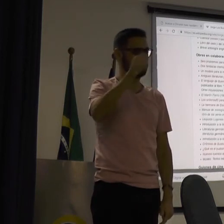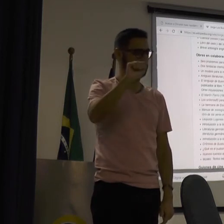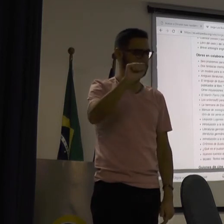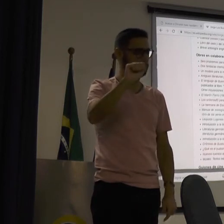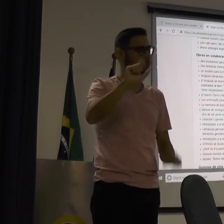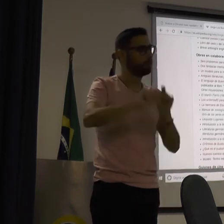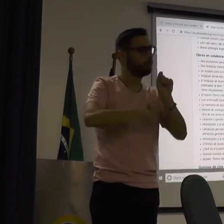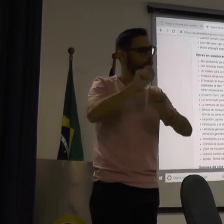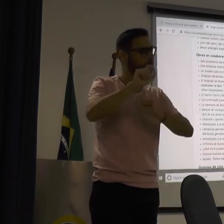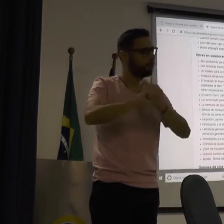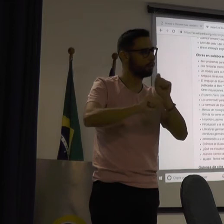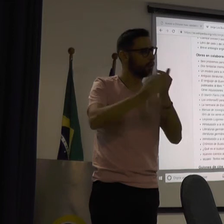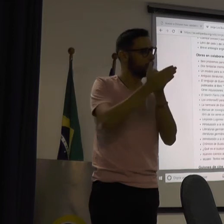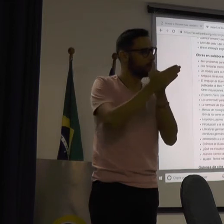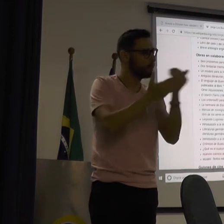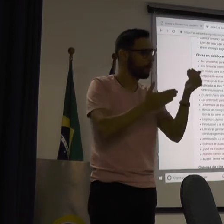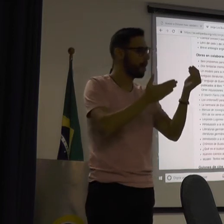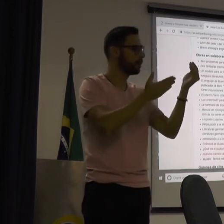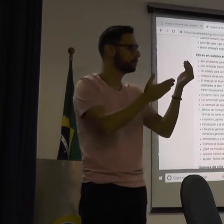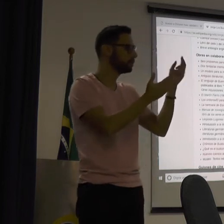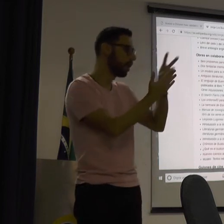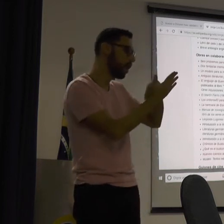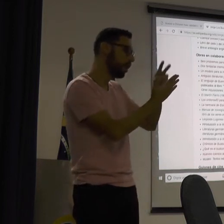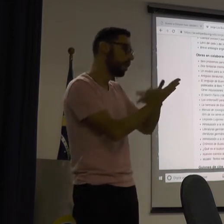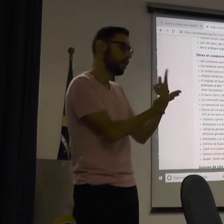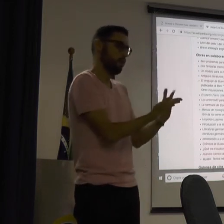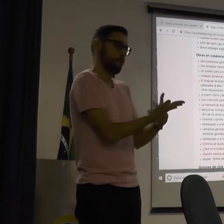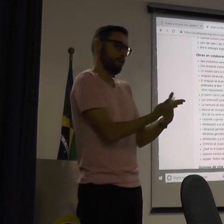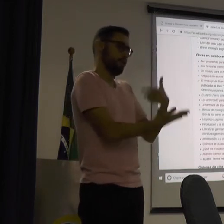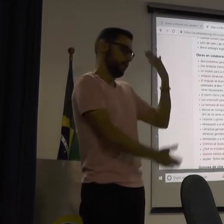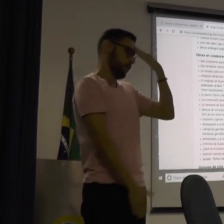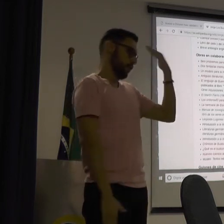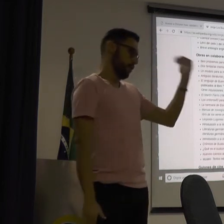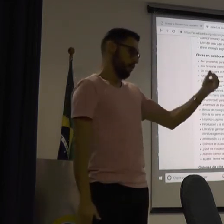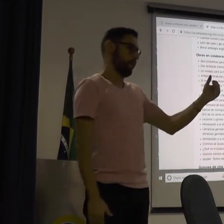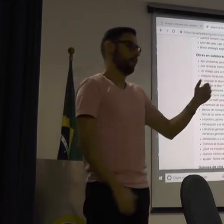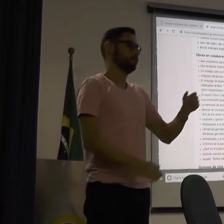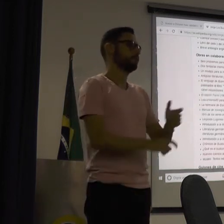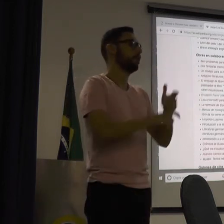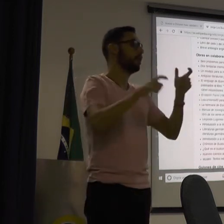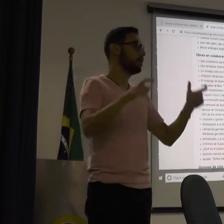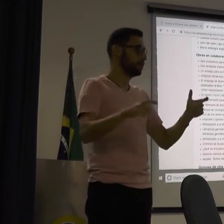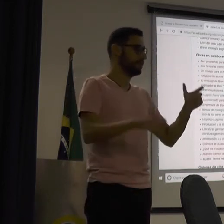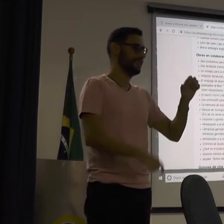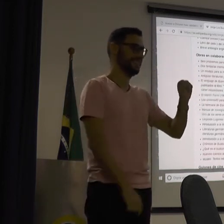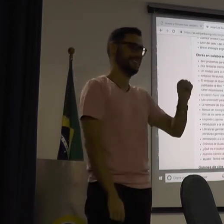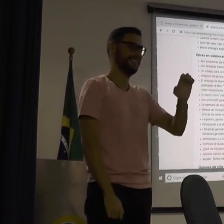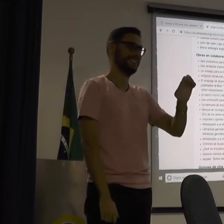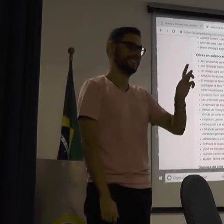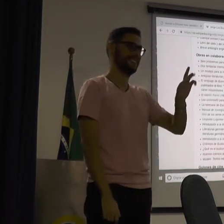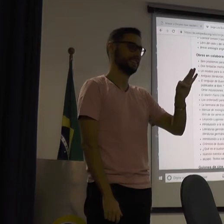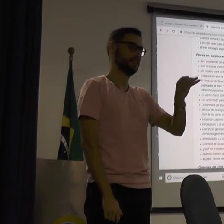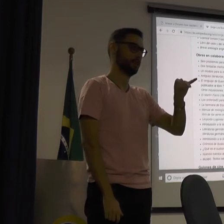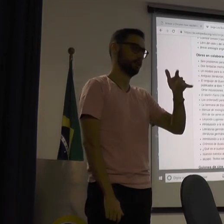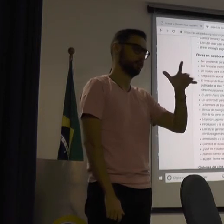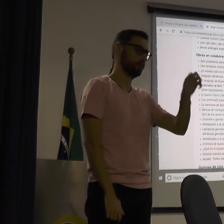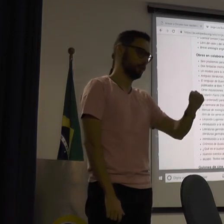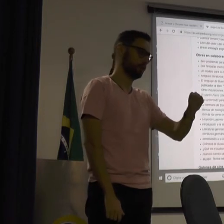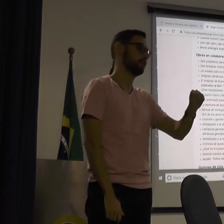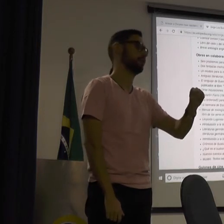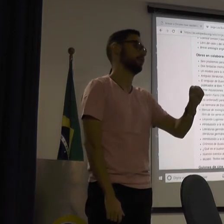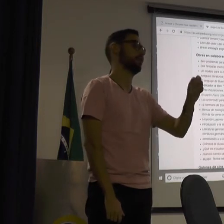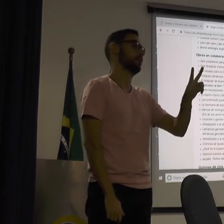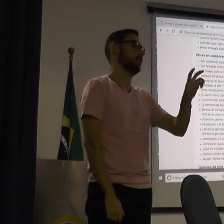Você começa a ler o Grande Sertão Veredas. Quem leu o Joyce vai pensar imediatamente no